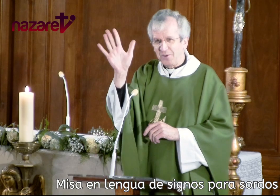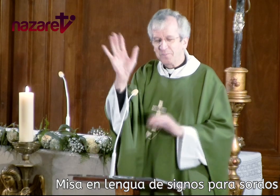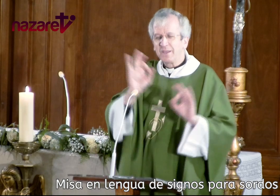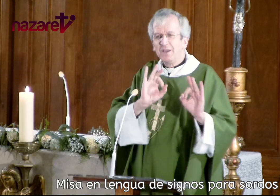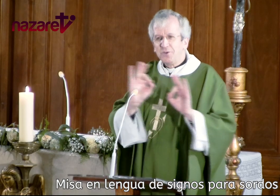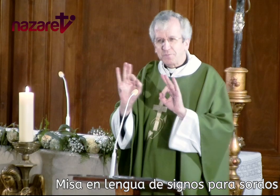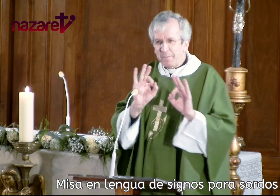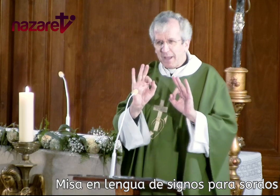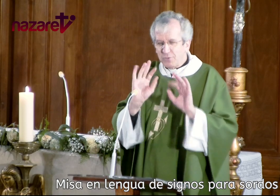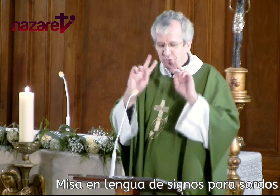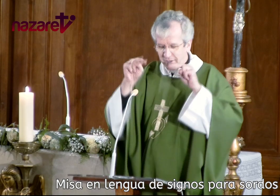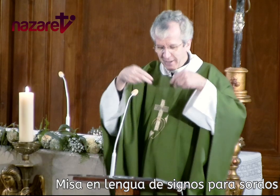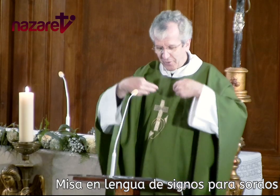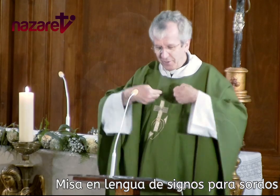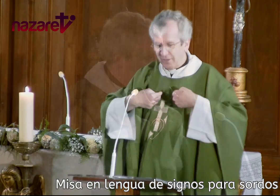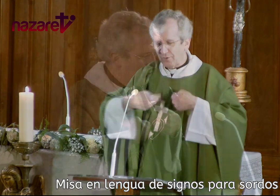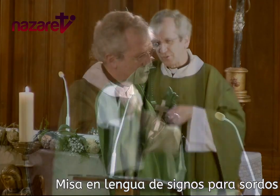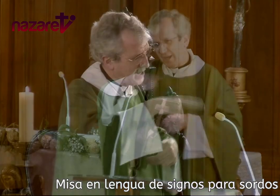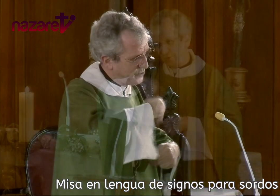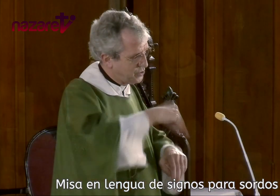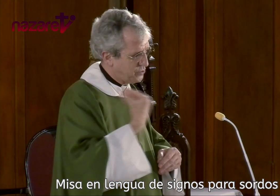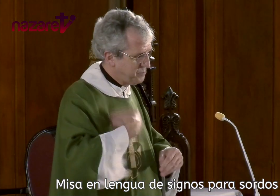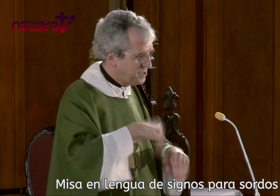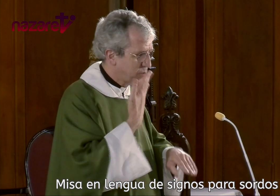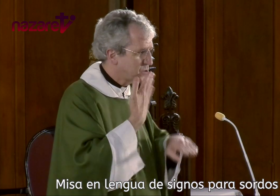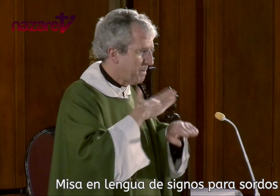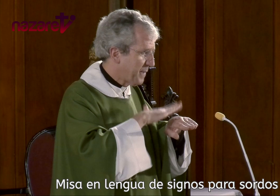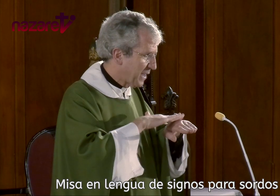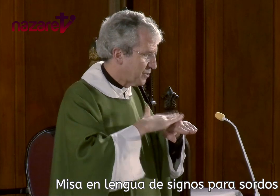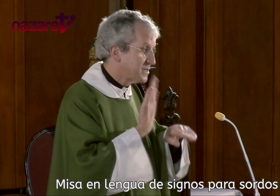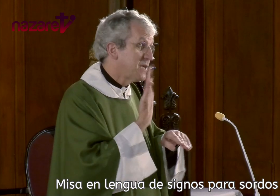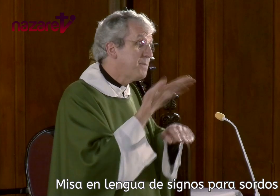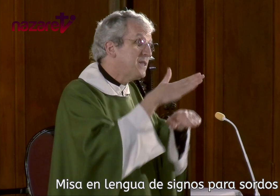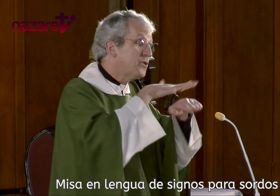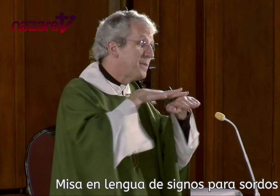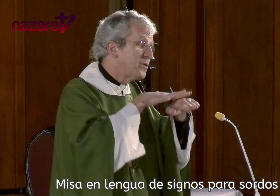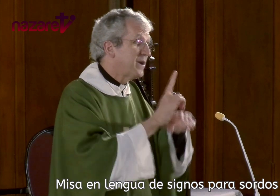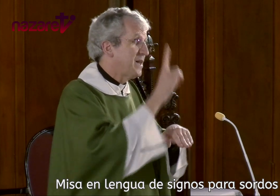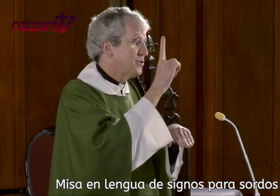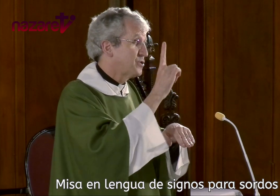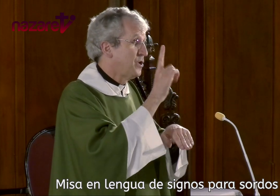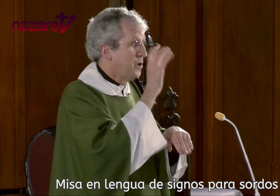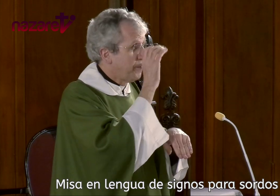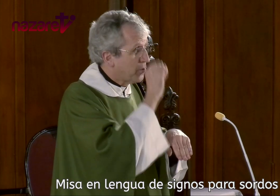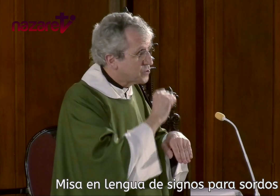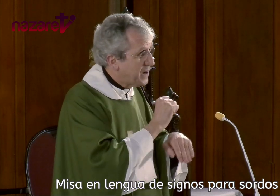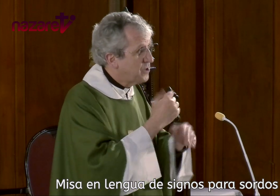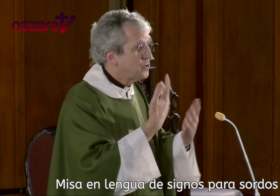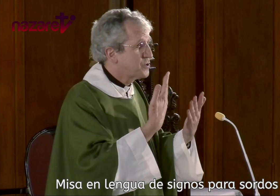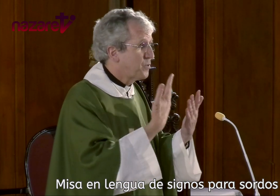nos preparamos reconociéndonos a nosotros mismos pecadores y pidiendo perdón a dios por los fallos por las